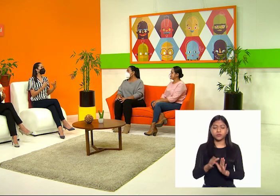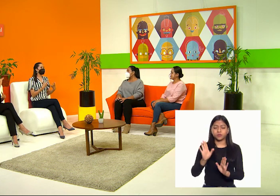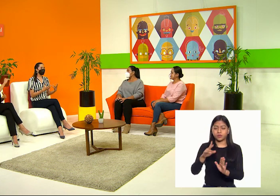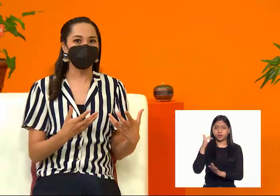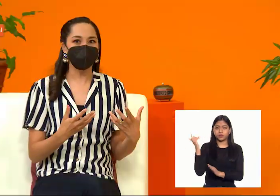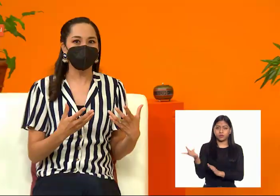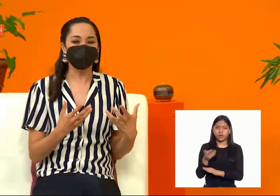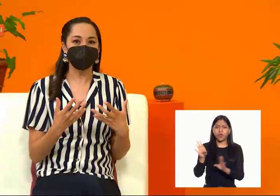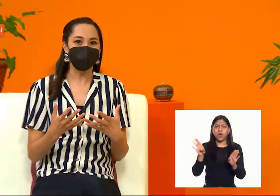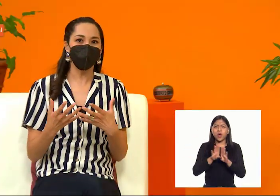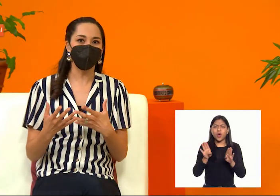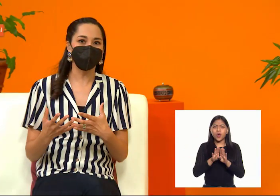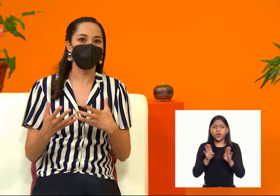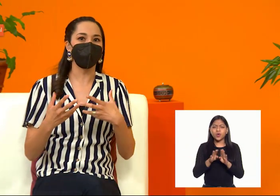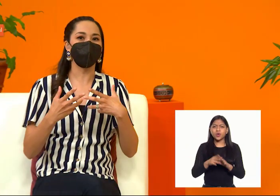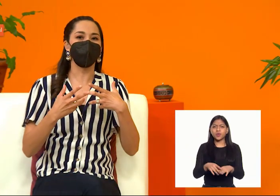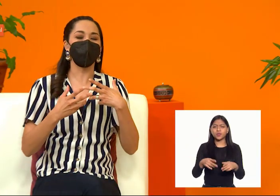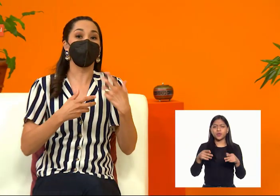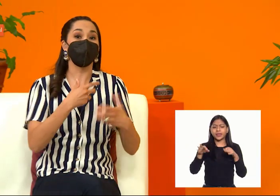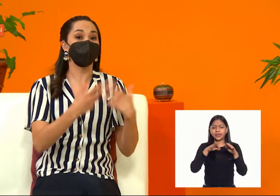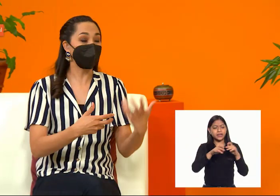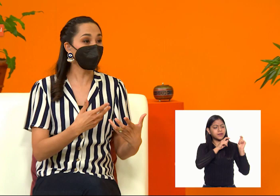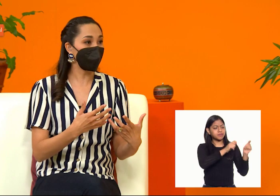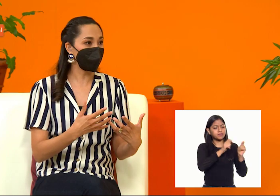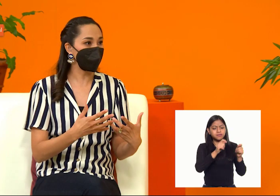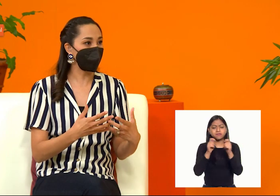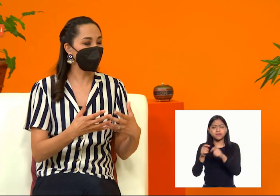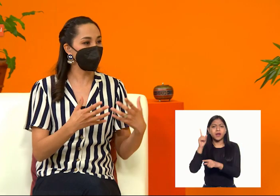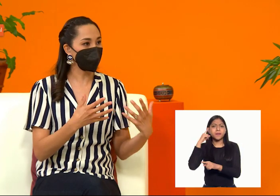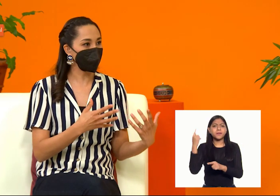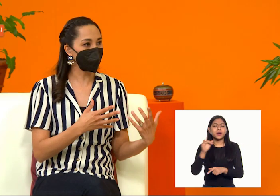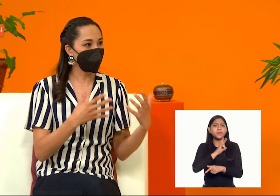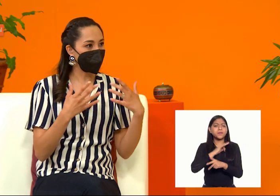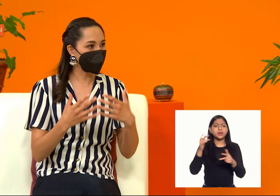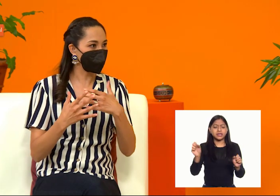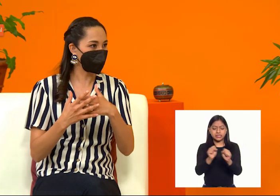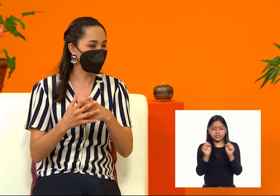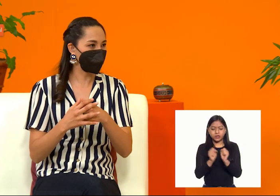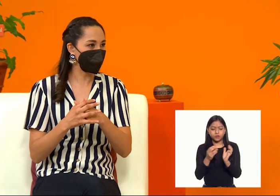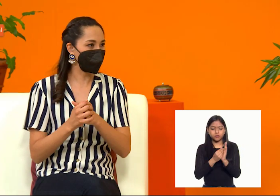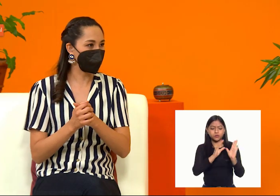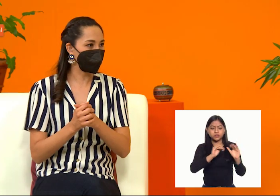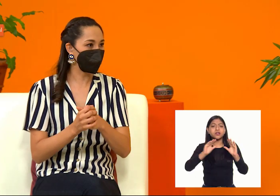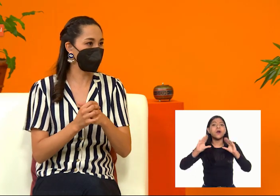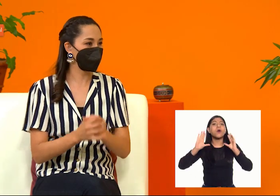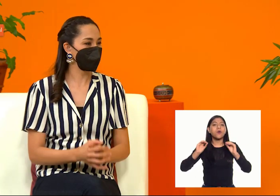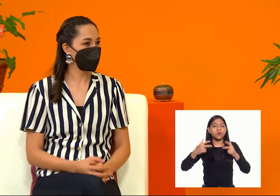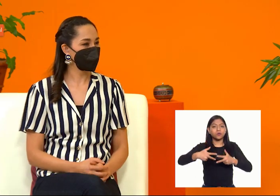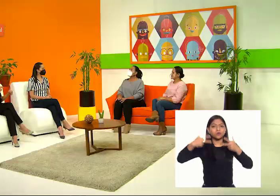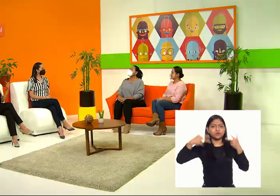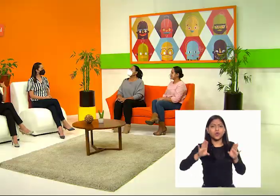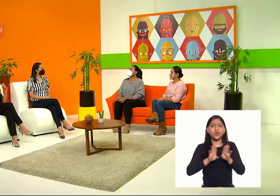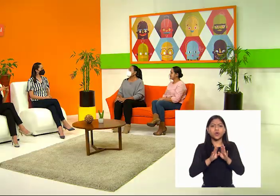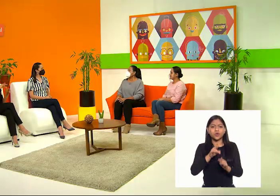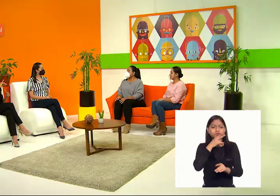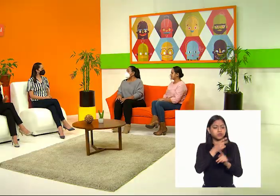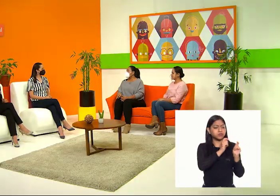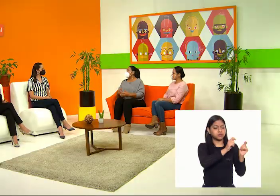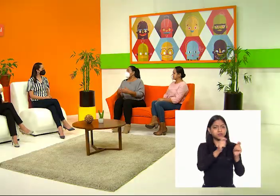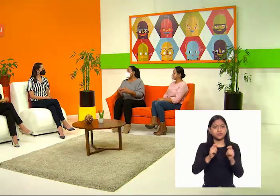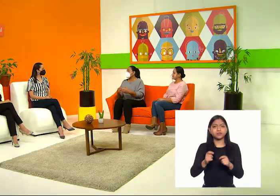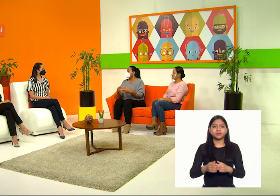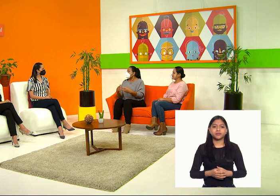se organiza el trabajo en el aula y a la distancia cuando hay docente e instructor juntas? Sí,